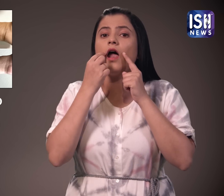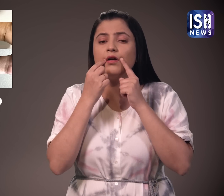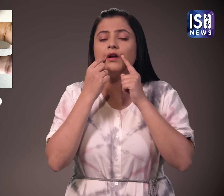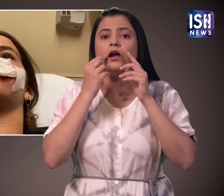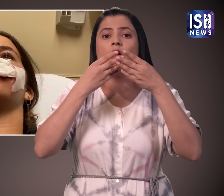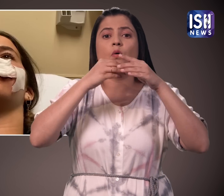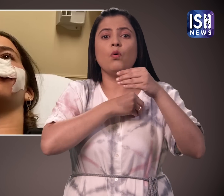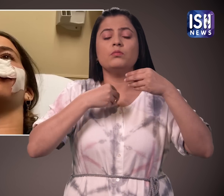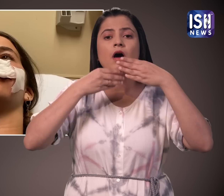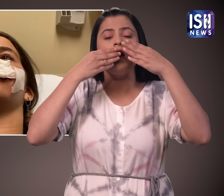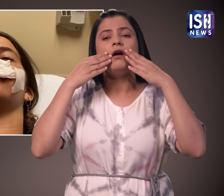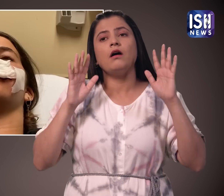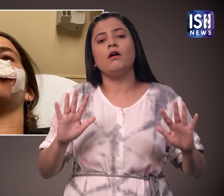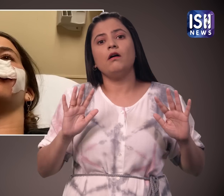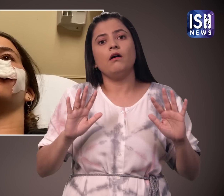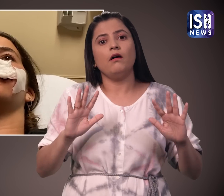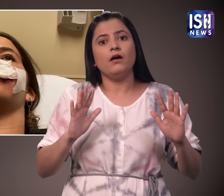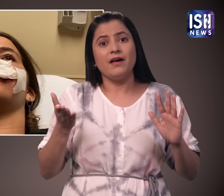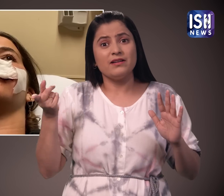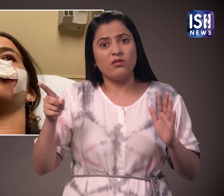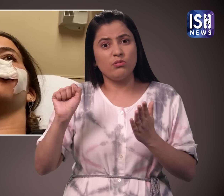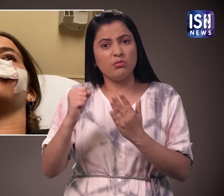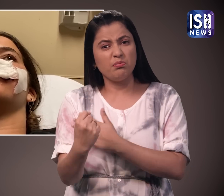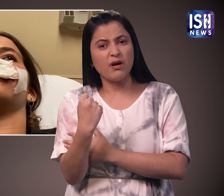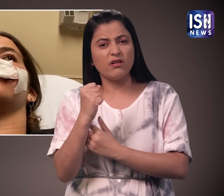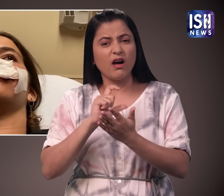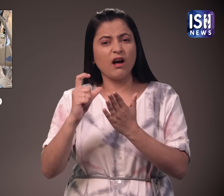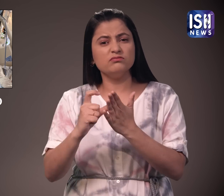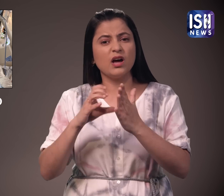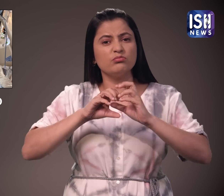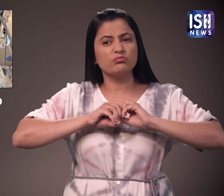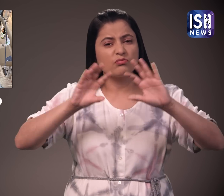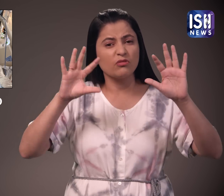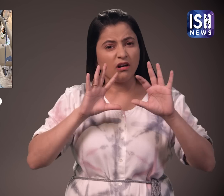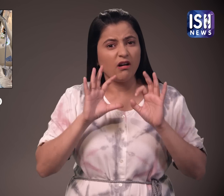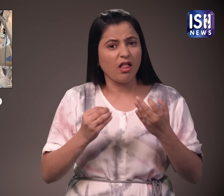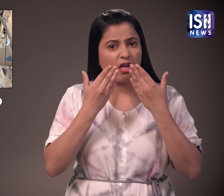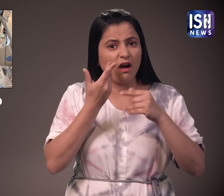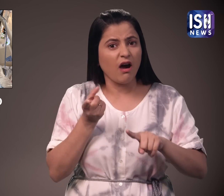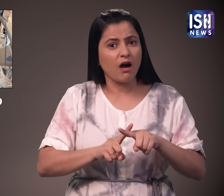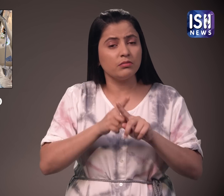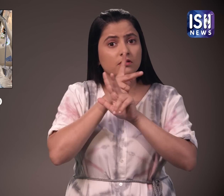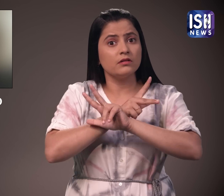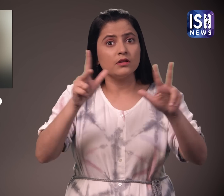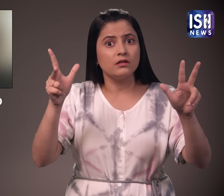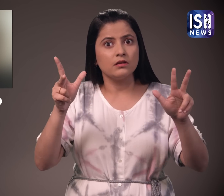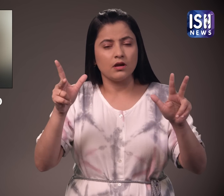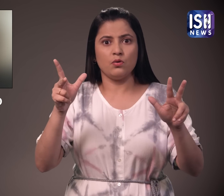उसे कई दिनों तक अस्पताल में रहना पड़ा कितनी बजबूत लड़की है उसने अपनी तस्वीरे इंस्टाग्राम पर पोस्ट की